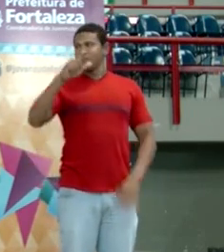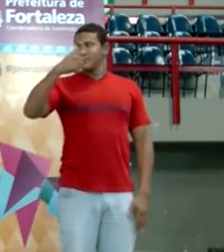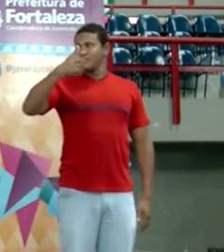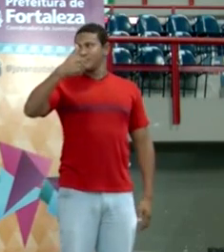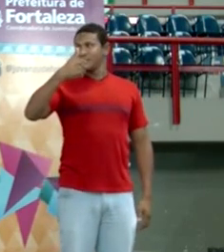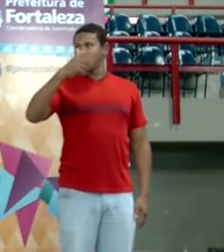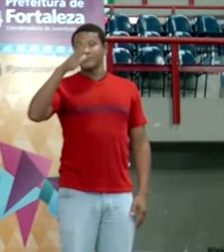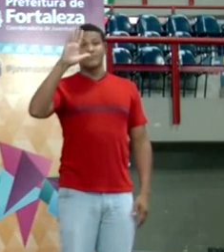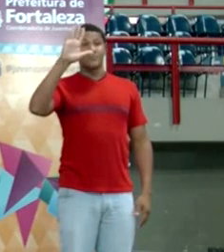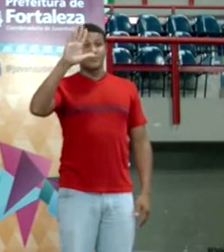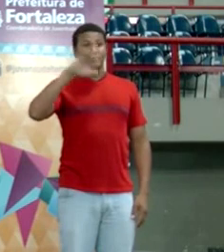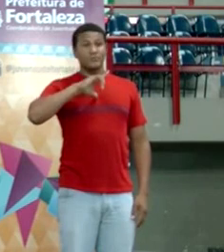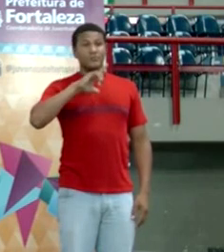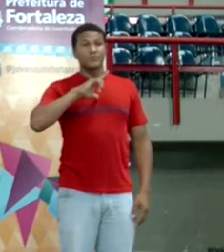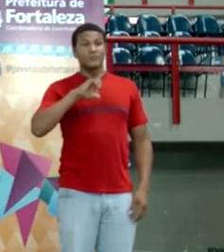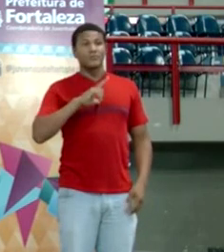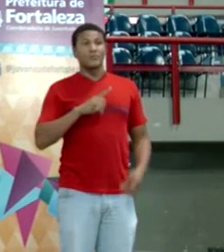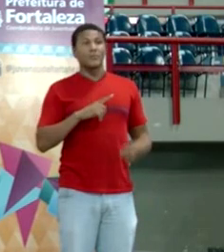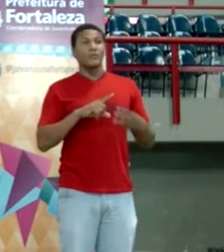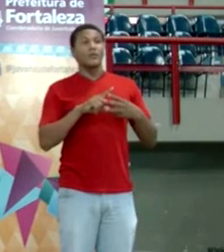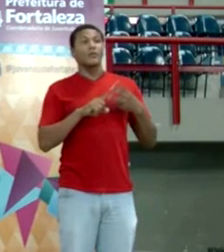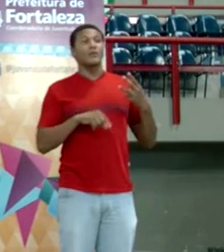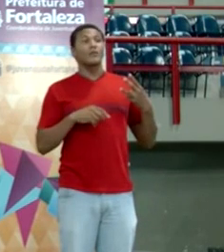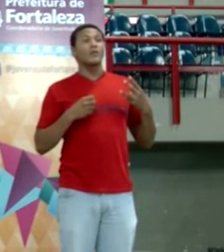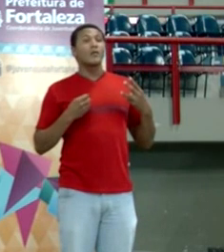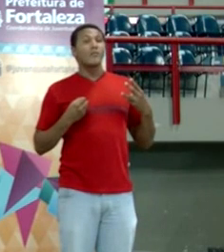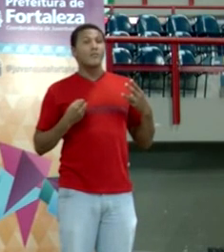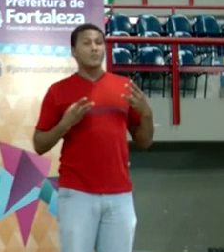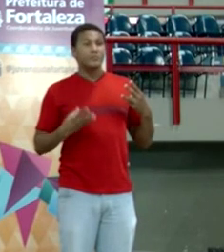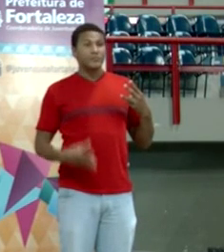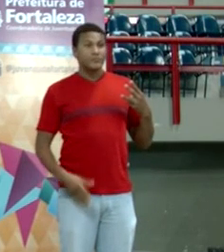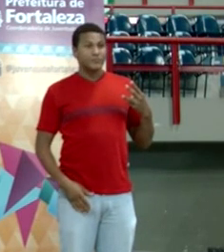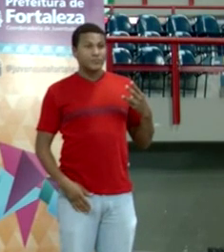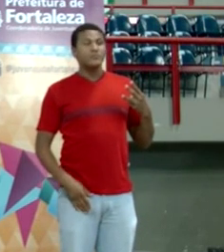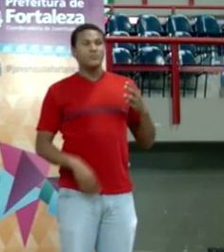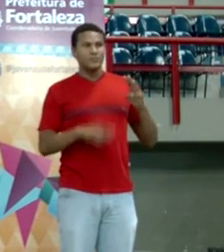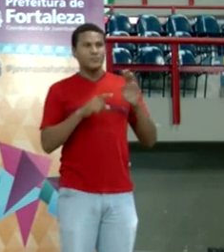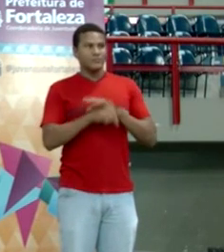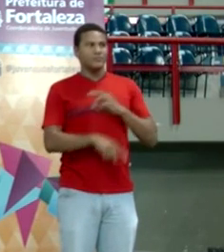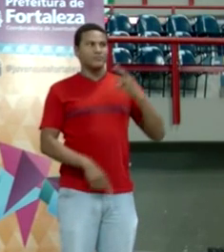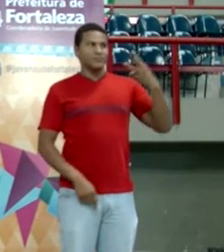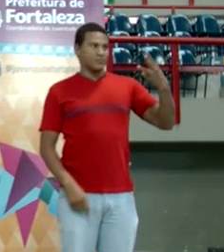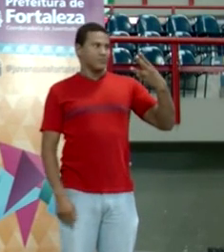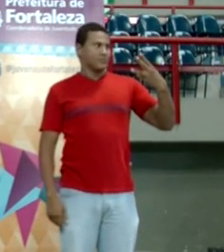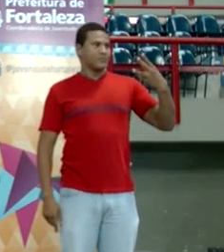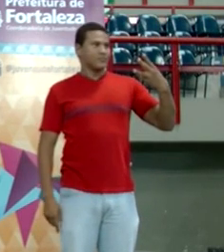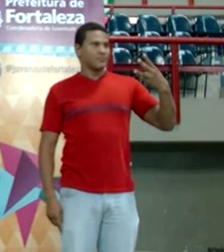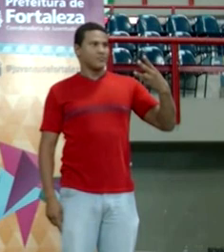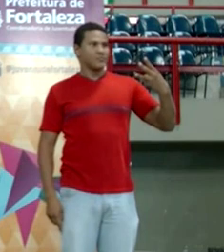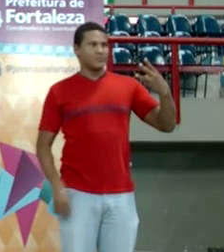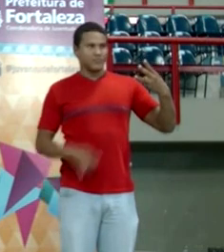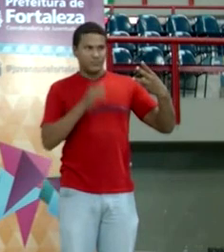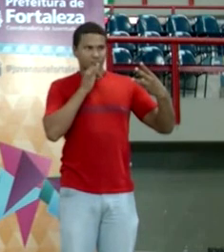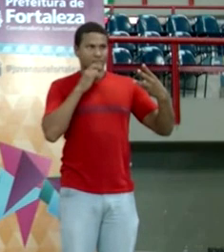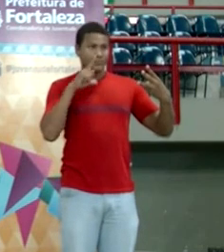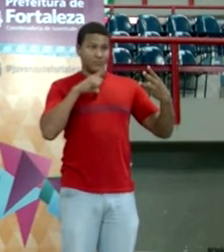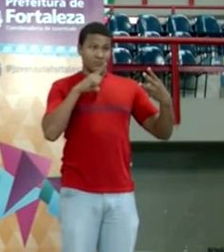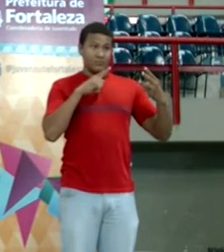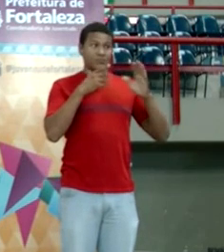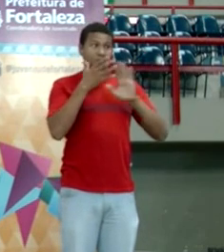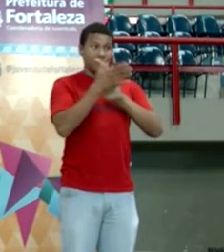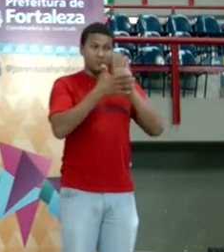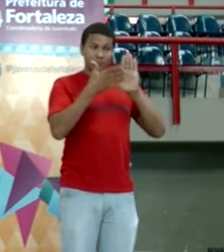antes de tudo, teremos três tipos de questões? 3 tipos de questão. Tem a questão que o